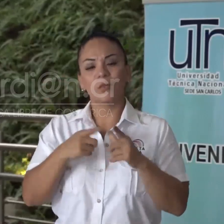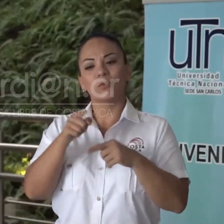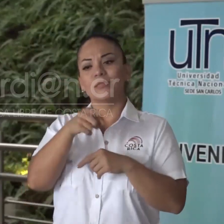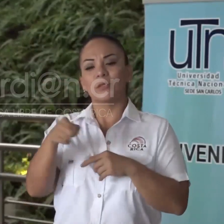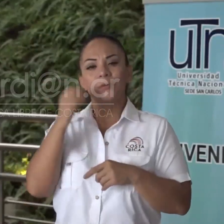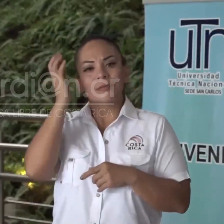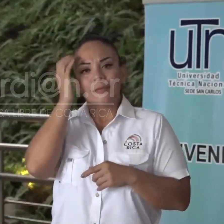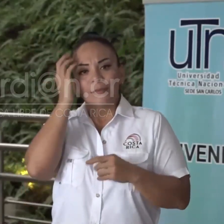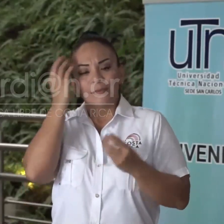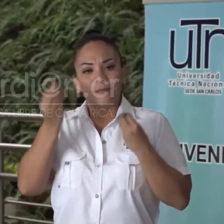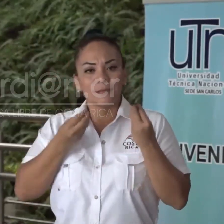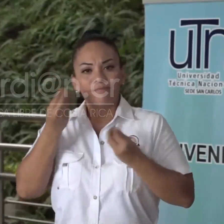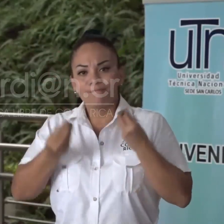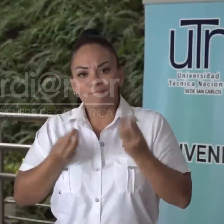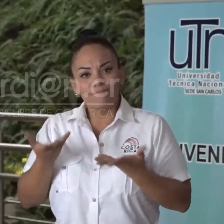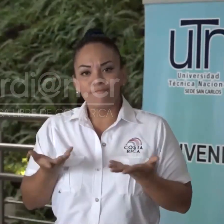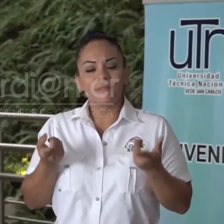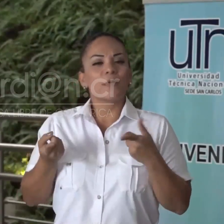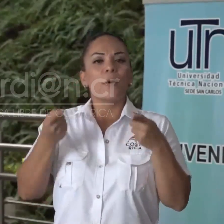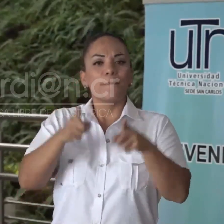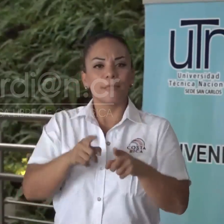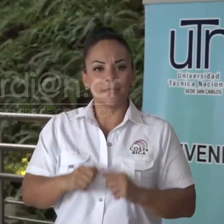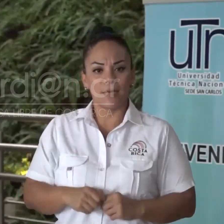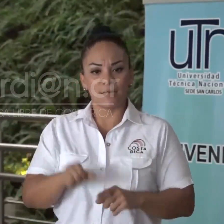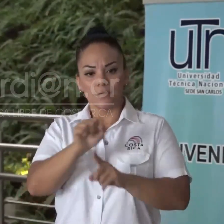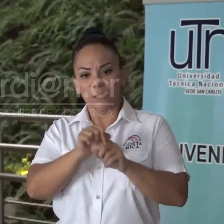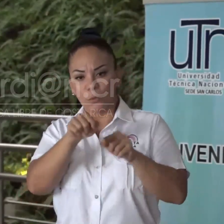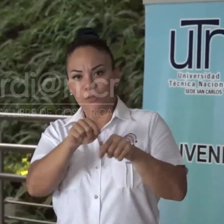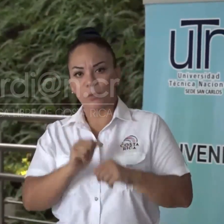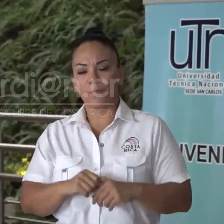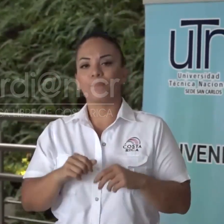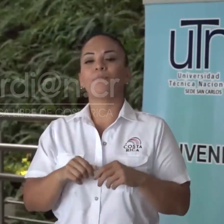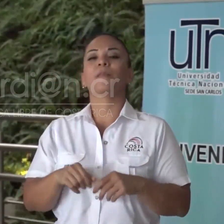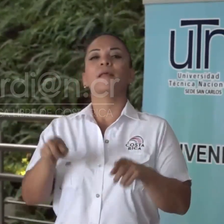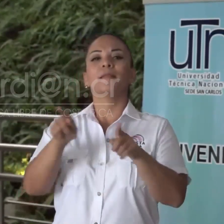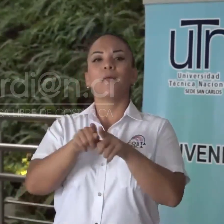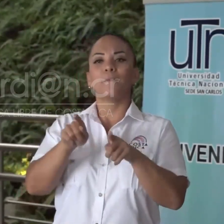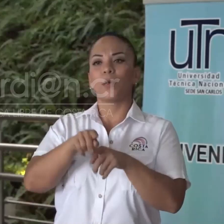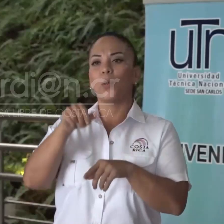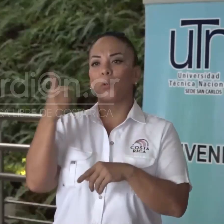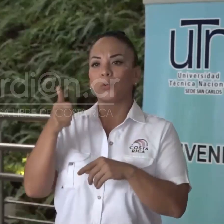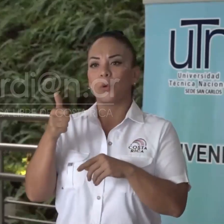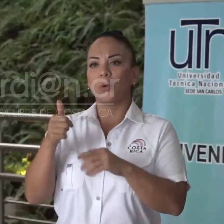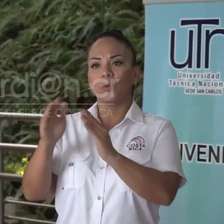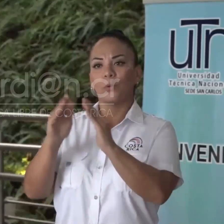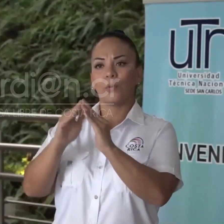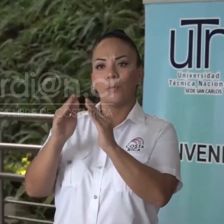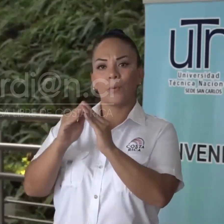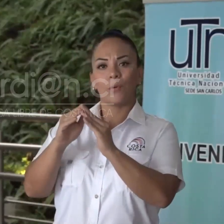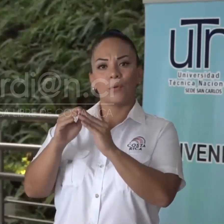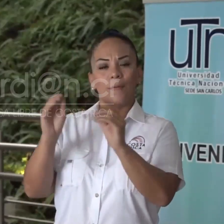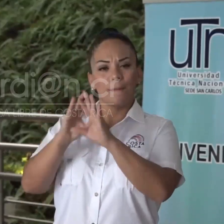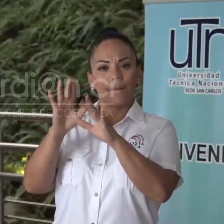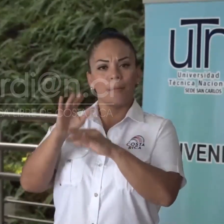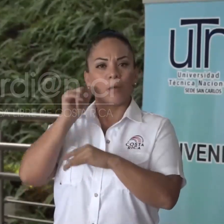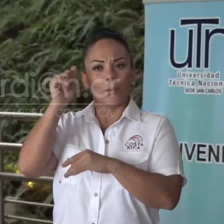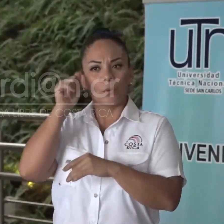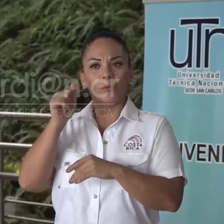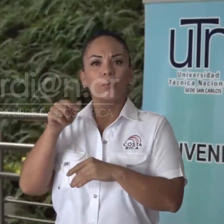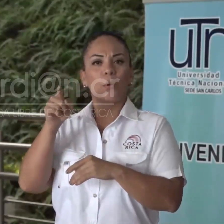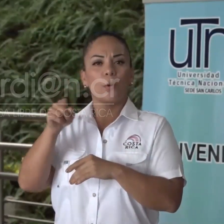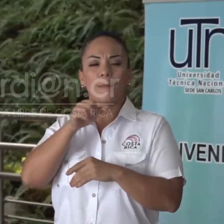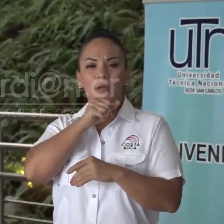están preocupados qué va a pasar en el caso de ellos. También pasa lo mismo con el centro diurno para el adulto mayor en Los Chiles, lo mismo en